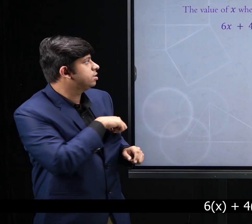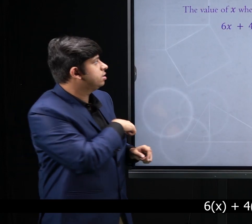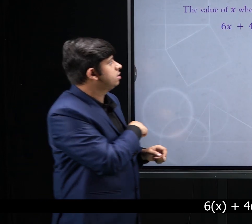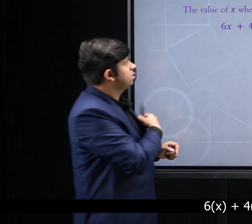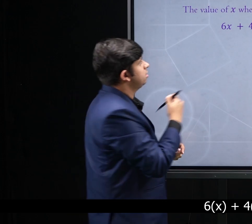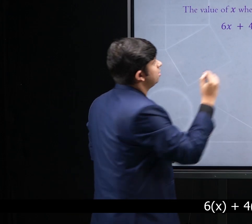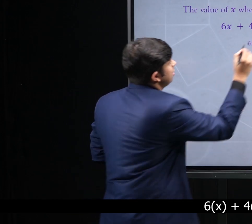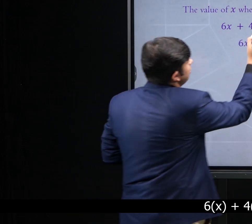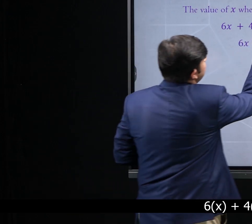मूल्य